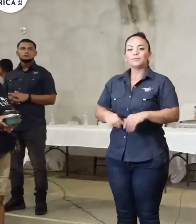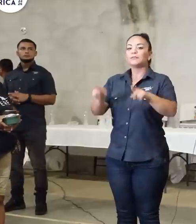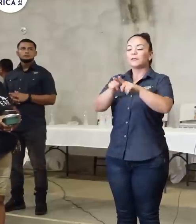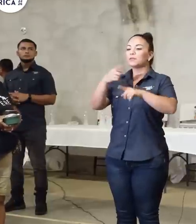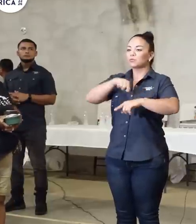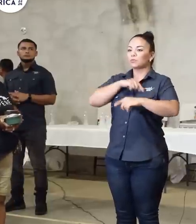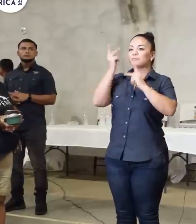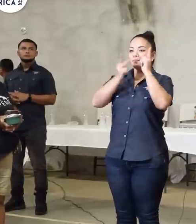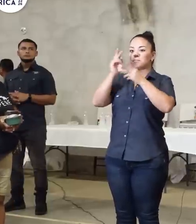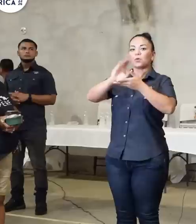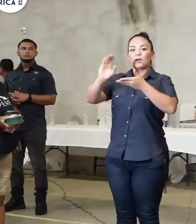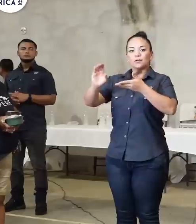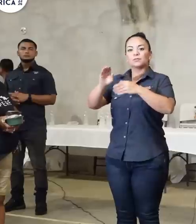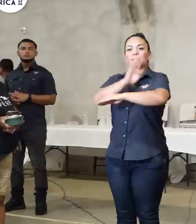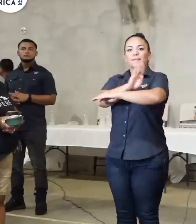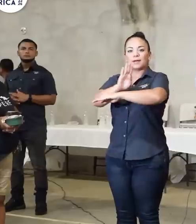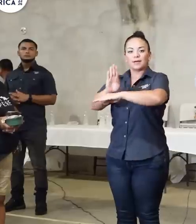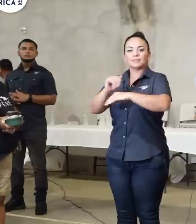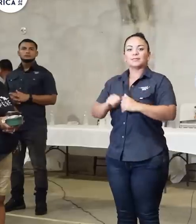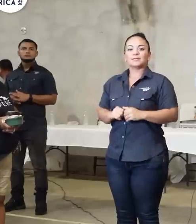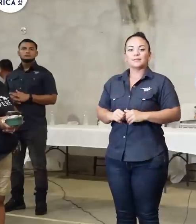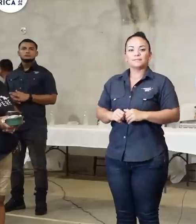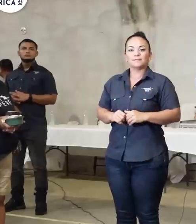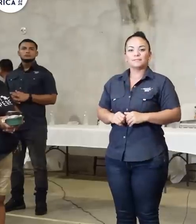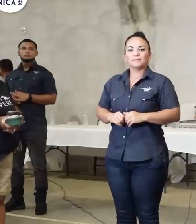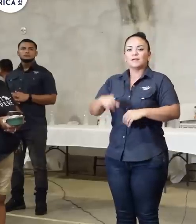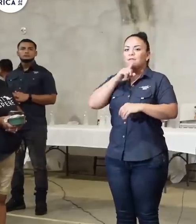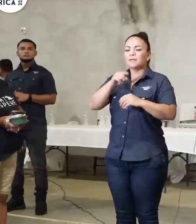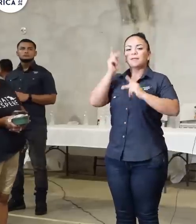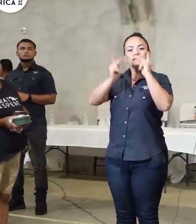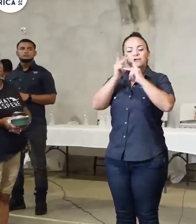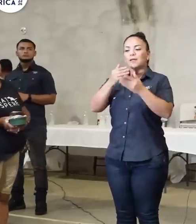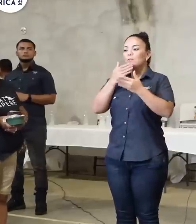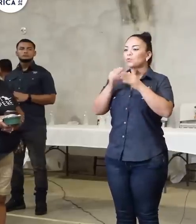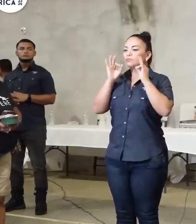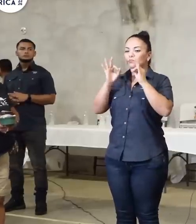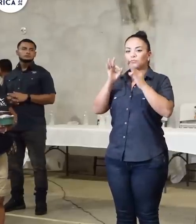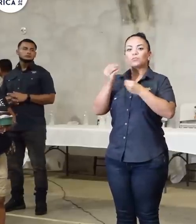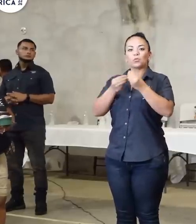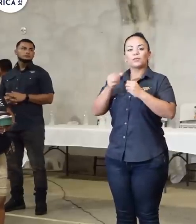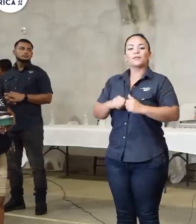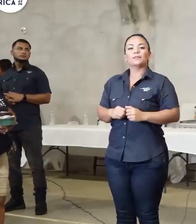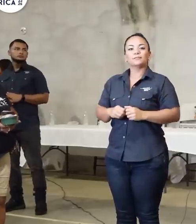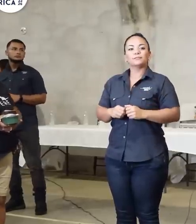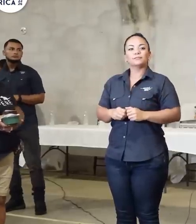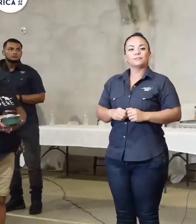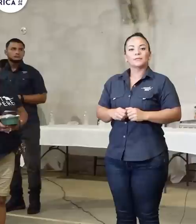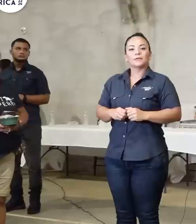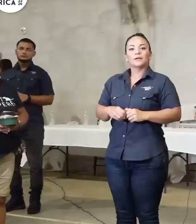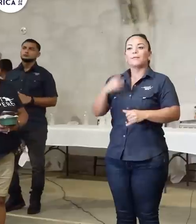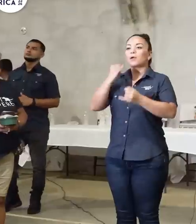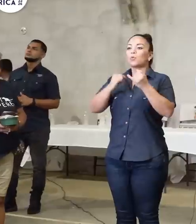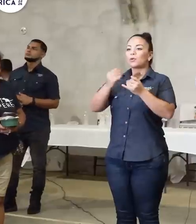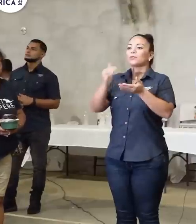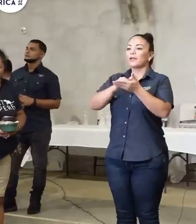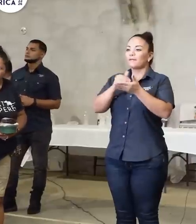También visité colegios en Bagaces. Ha sido una visita muy productiva y de nuevo concluyo